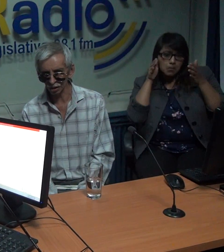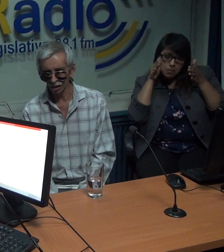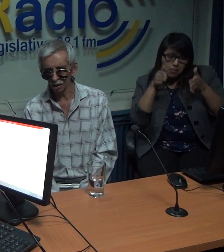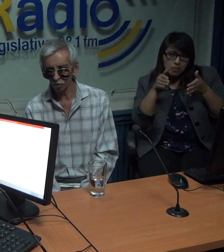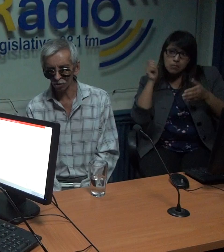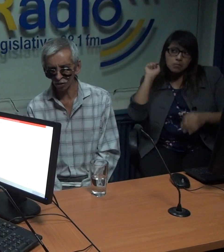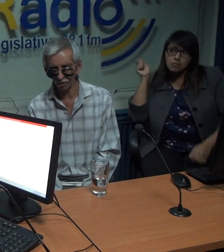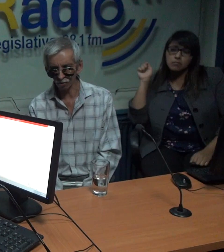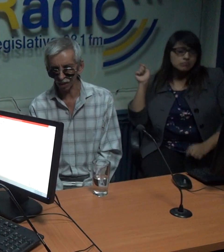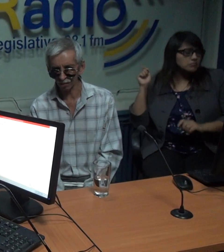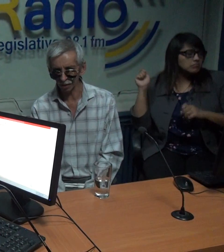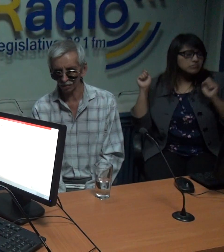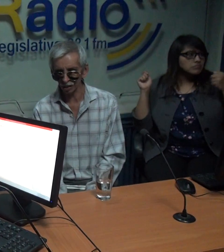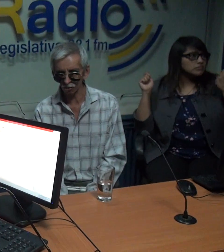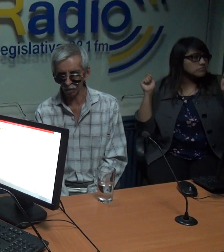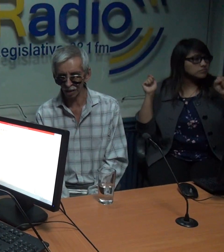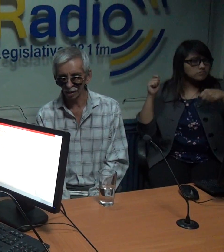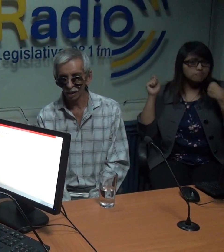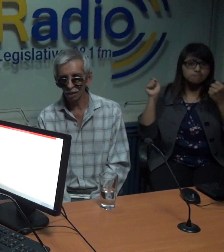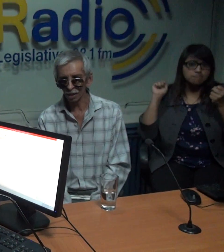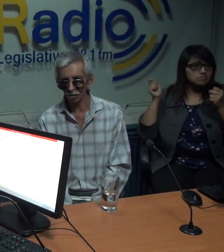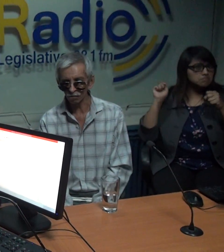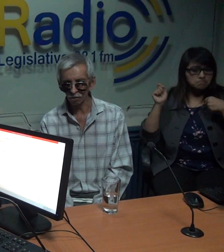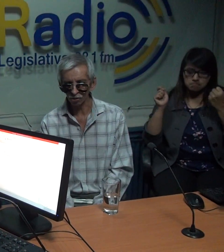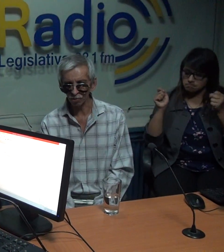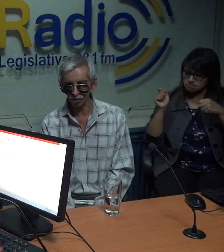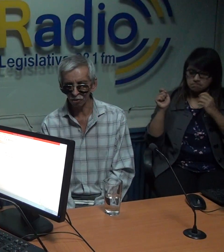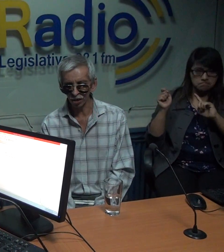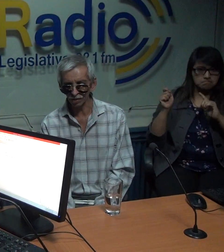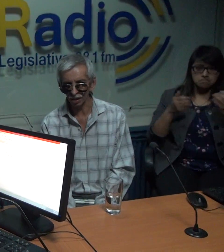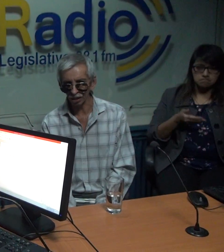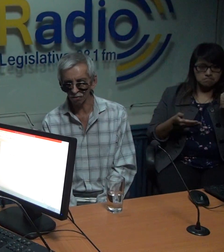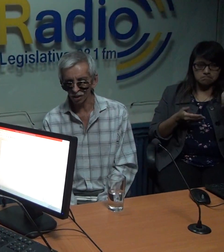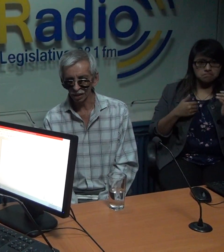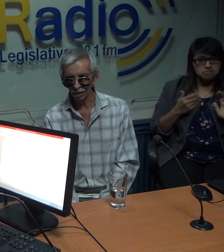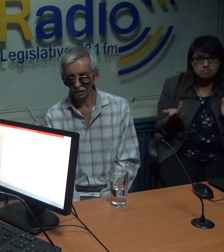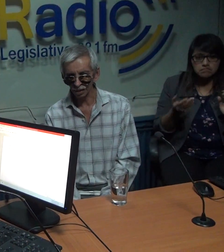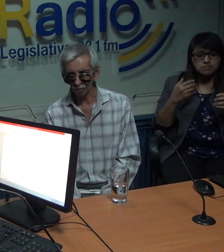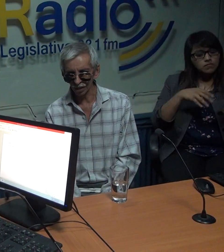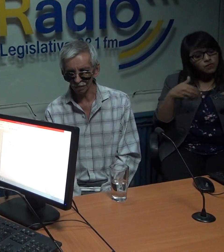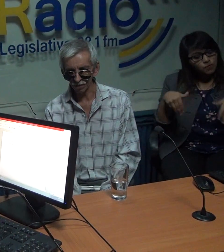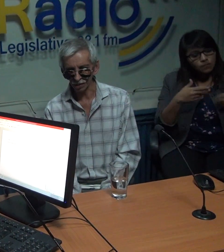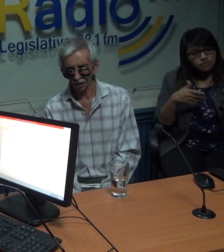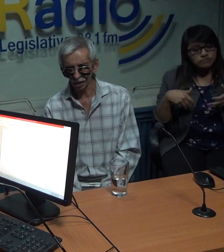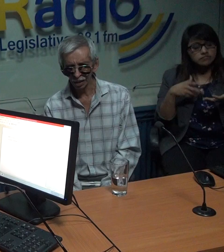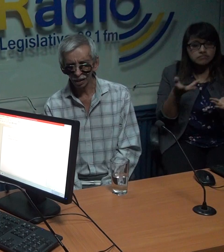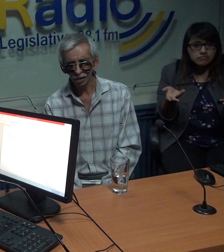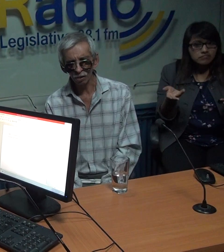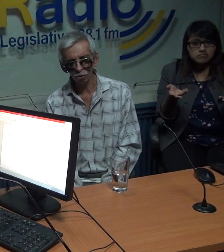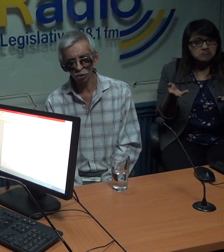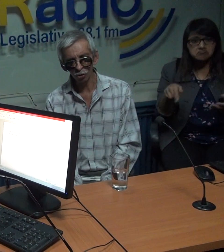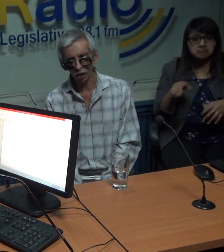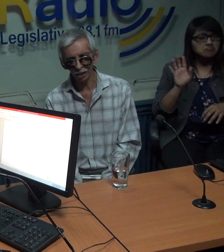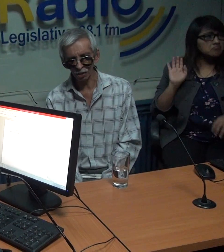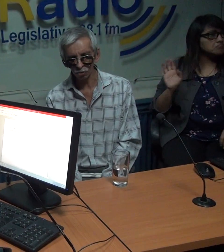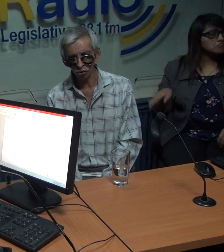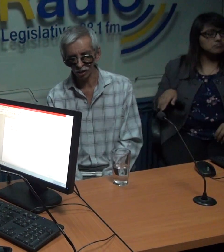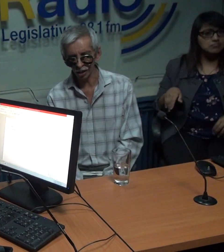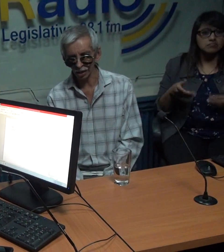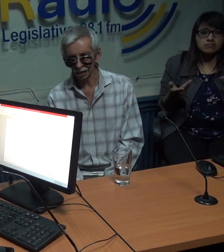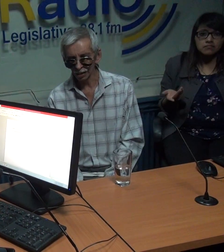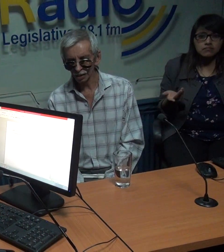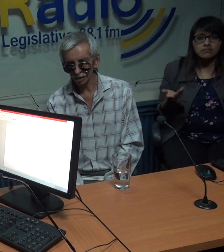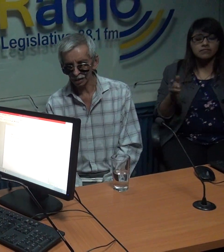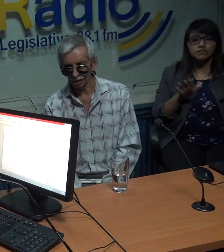al chinchín, lo ignoran totalmente, ignoran los tipos de juguetes que puedan tener. Incluso hay